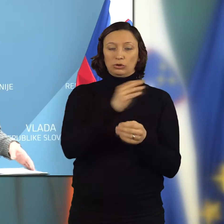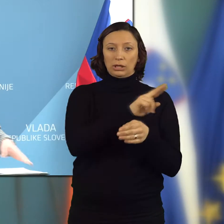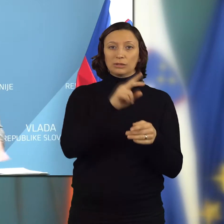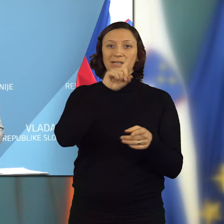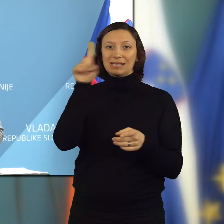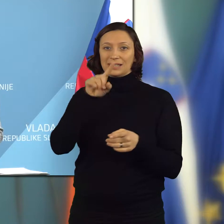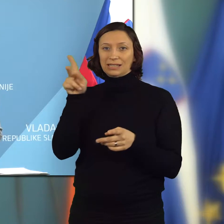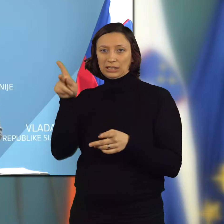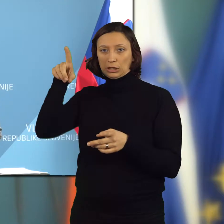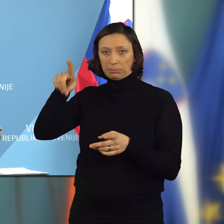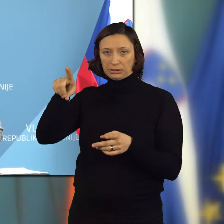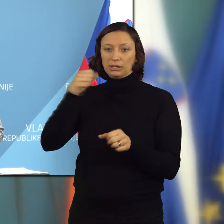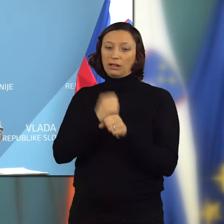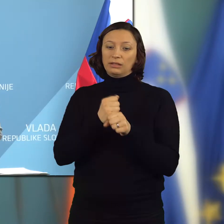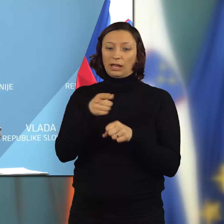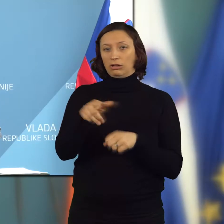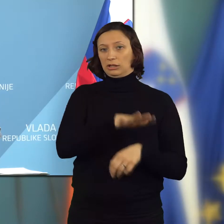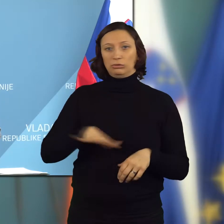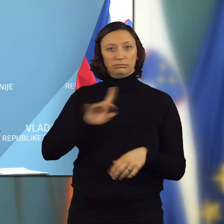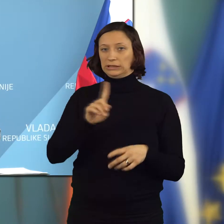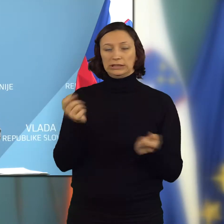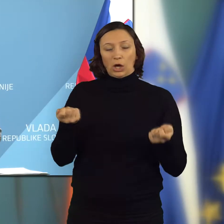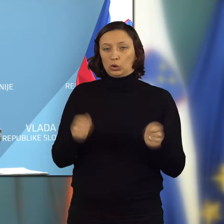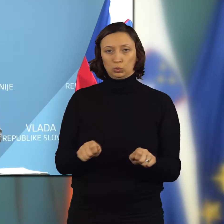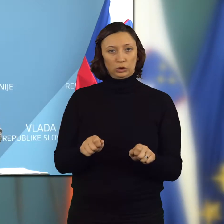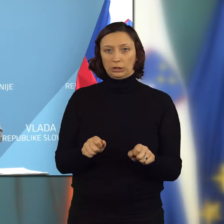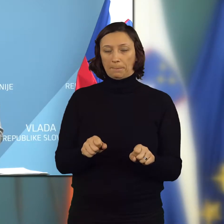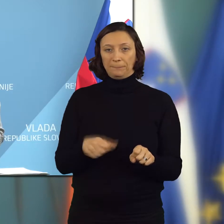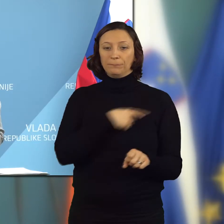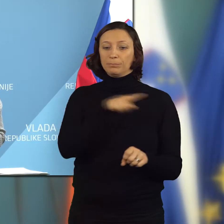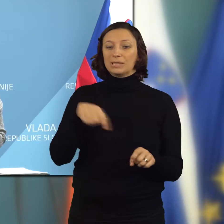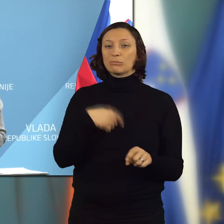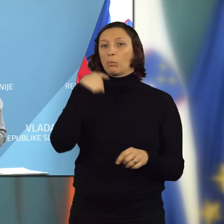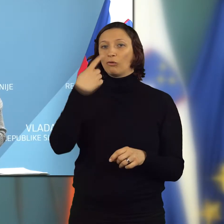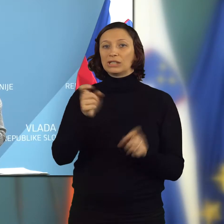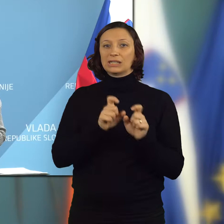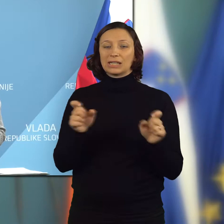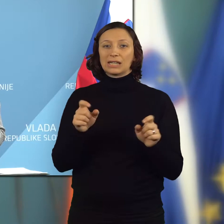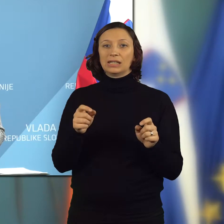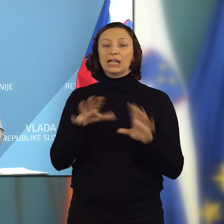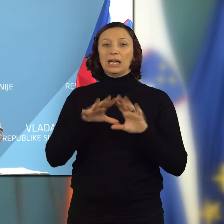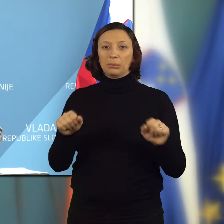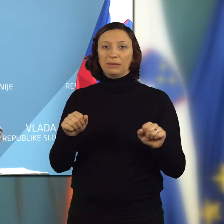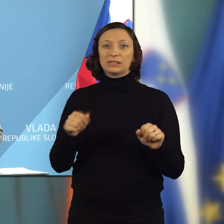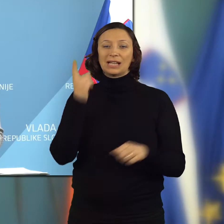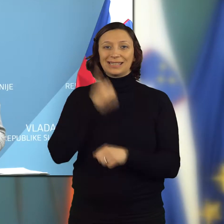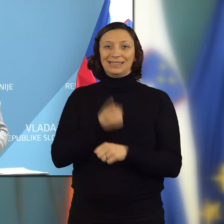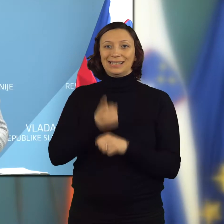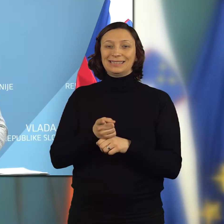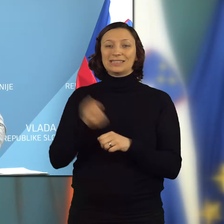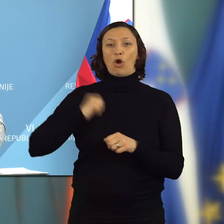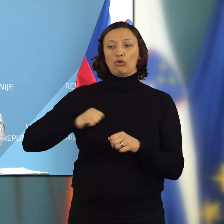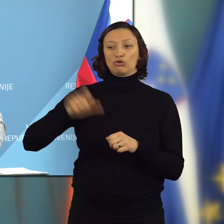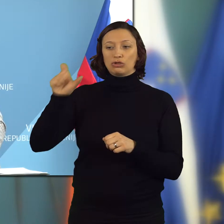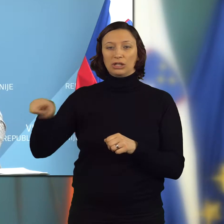novelo ZKP delo na tem področju ni zaključeno. Mi smo povedali, da zaradi implementacije direktive